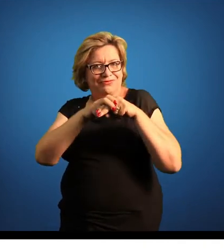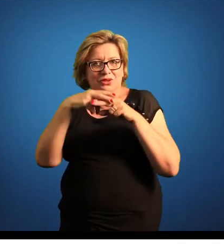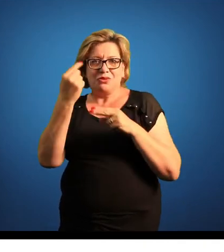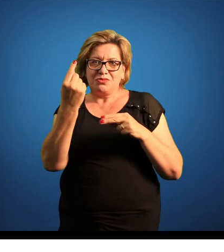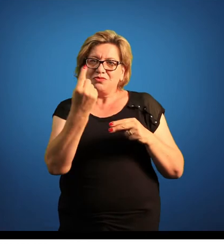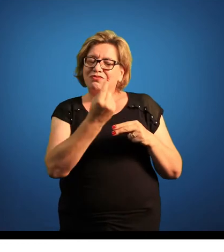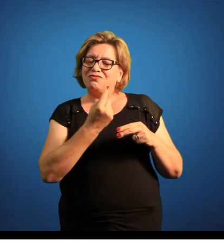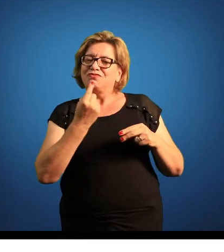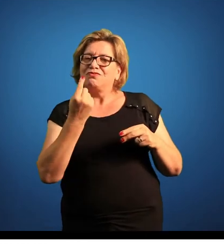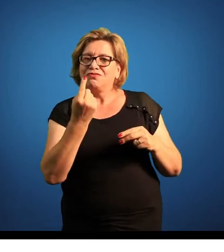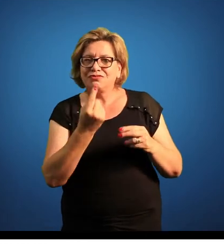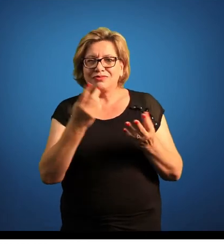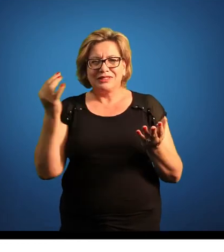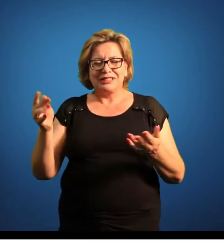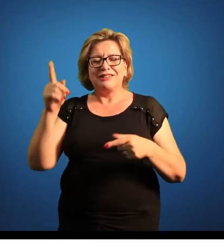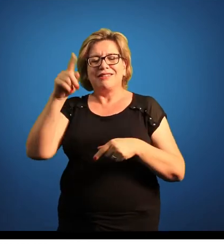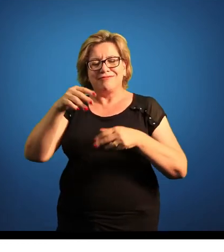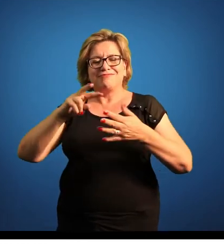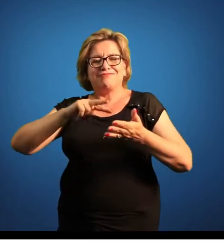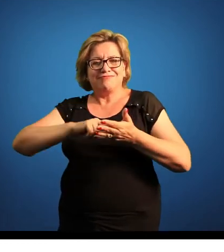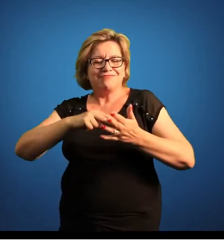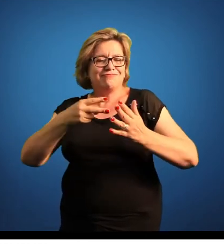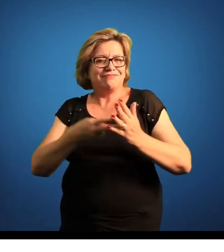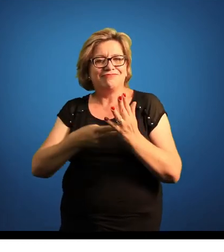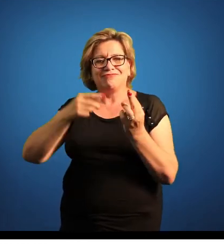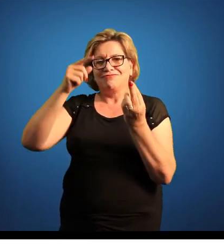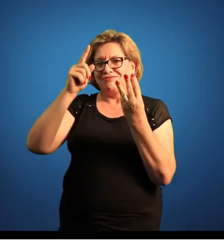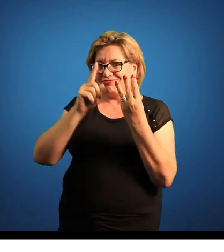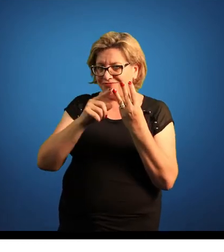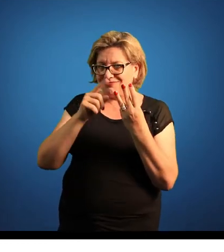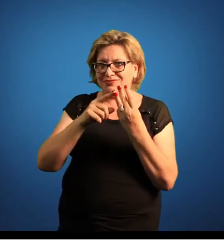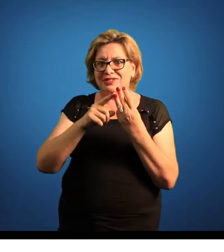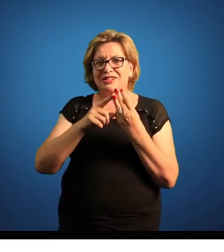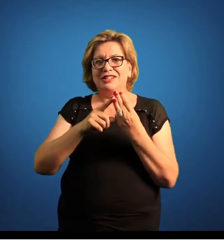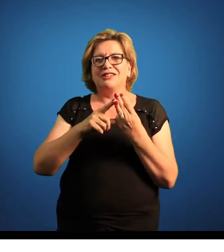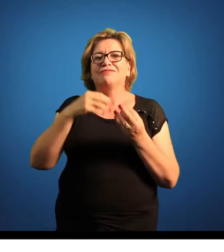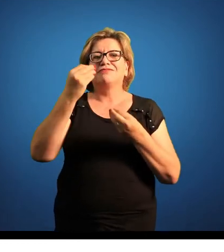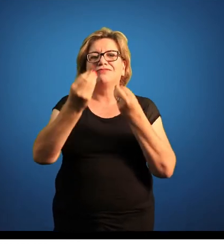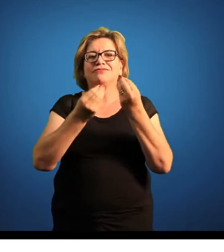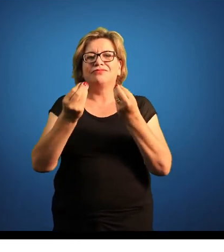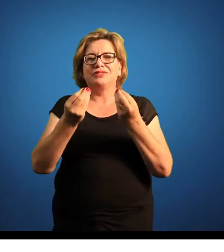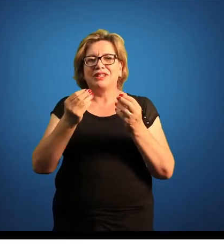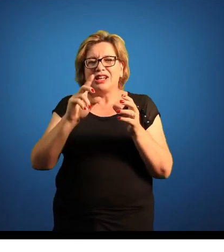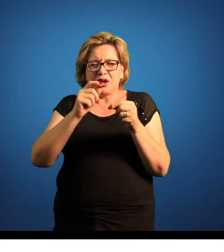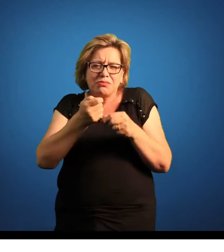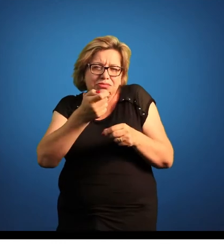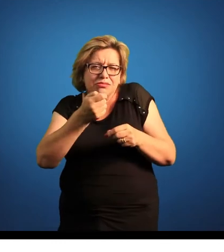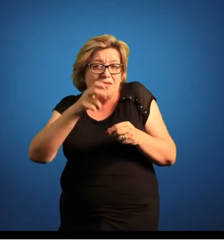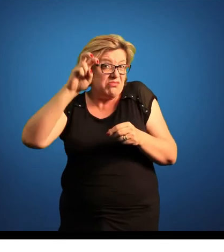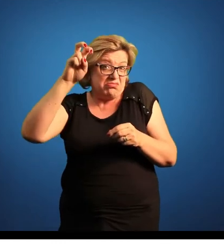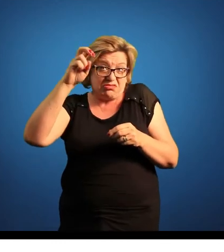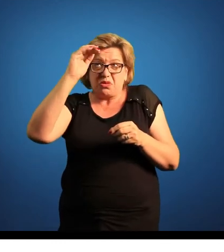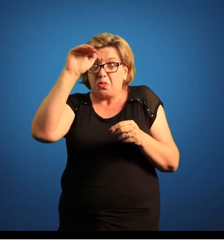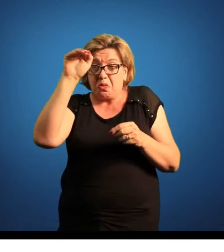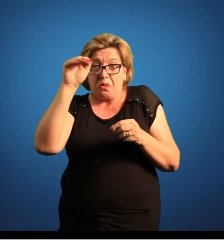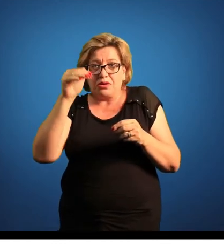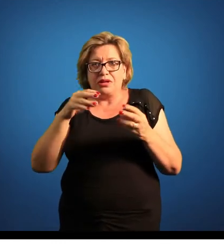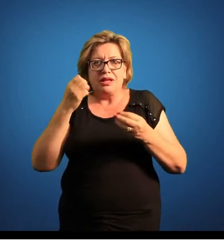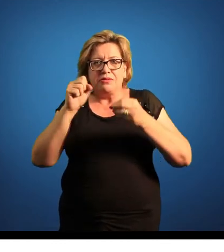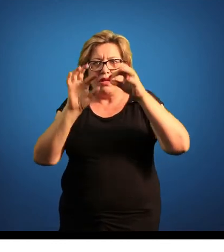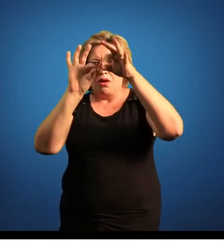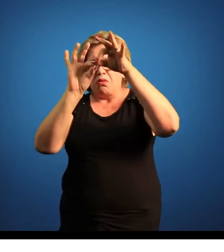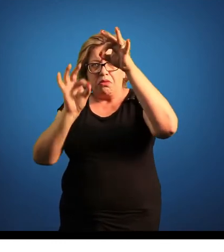sozinho, isolado, exatamente no meio da série. O número de valores aqui é pequeno. A gente também não necessita